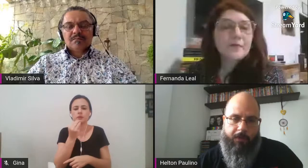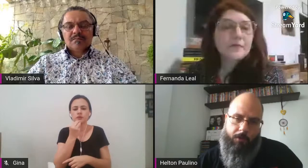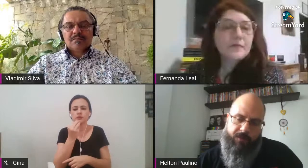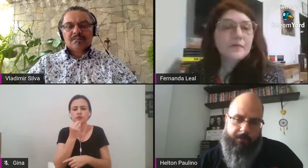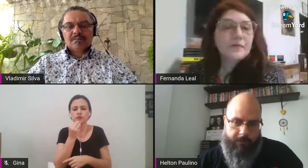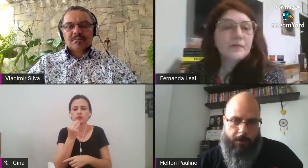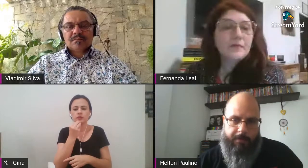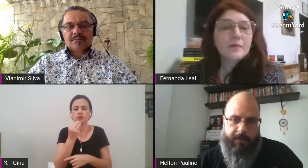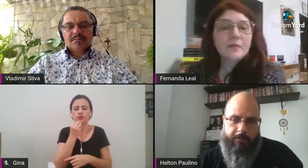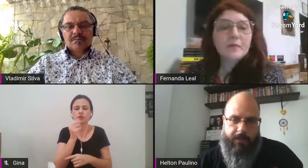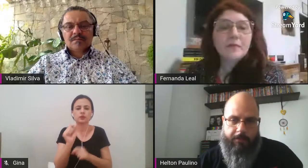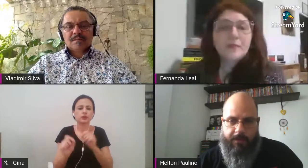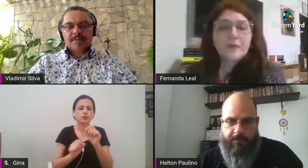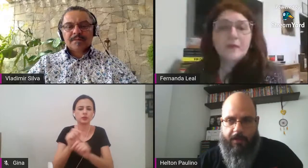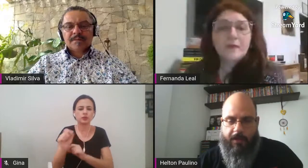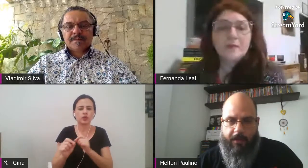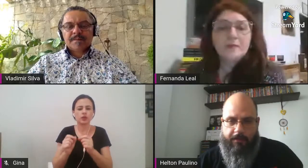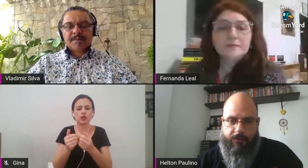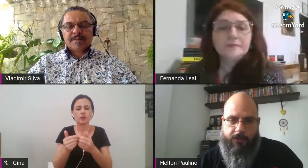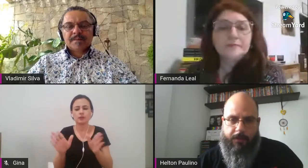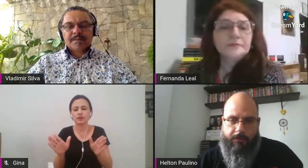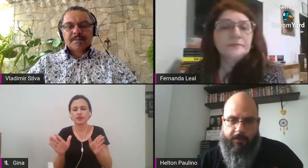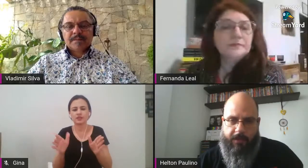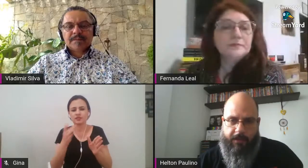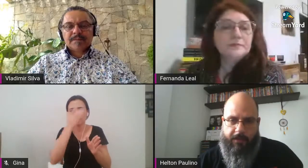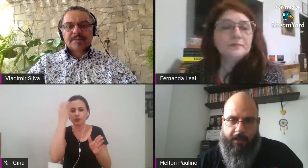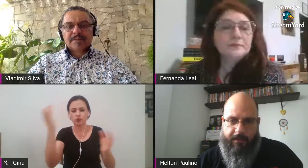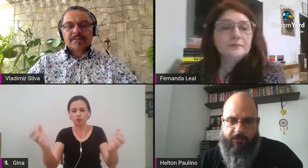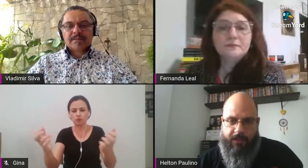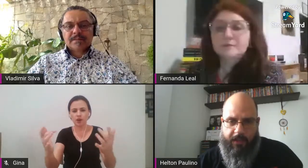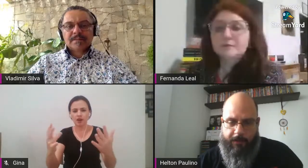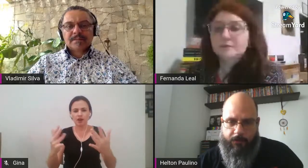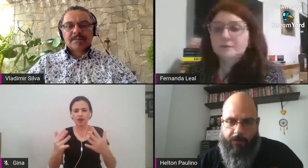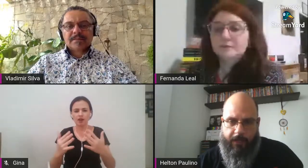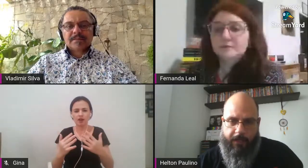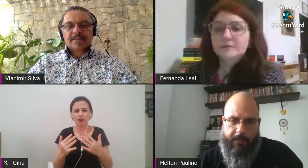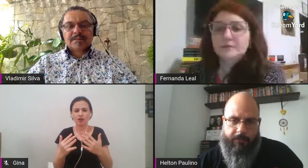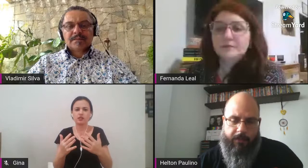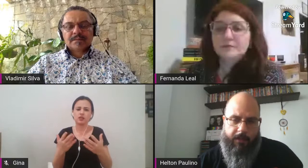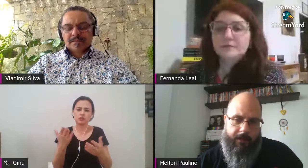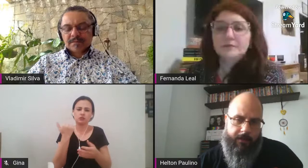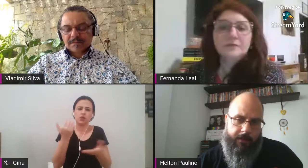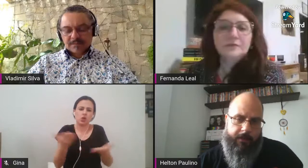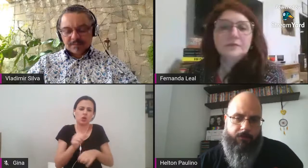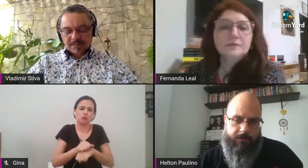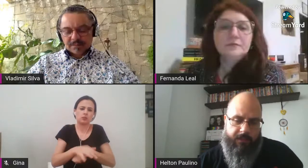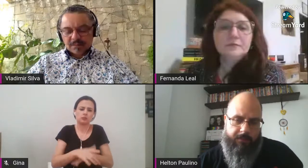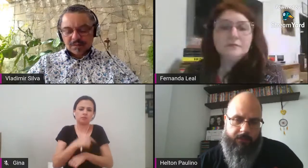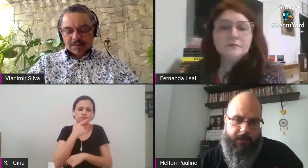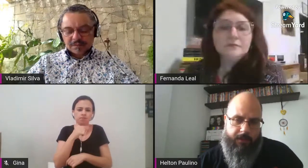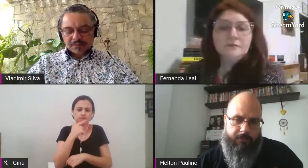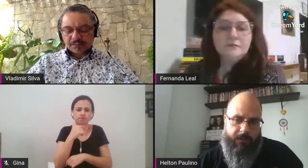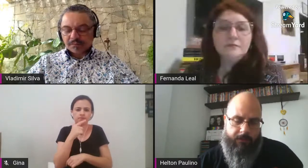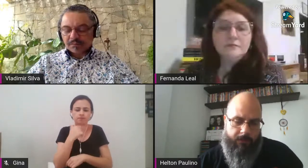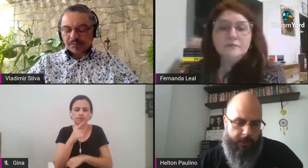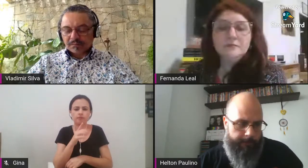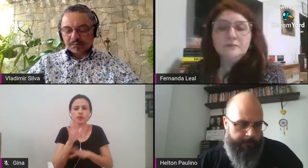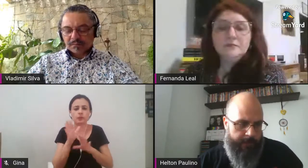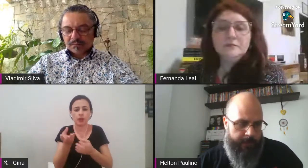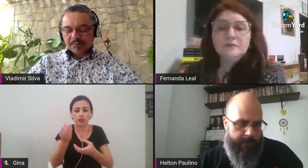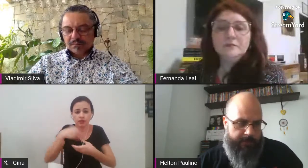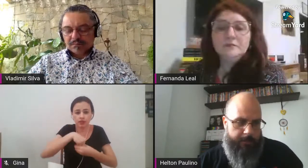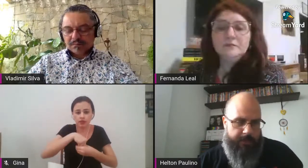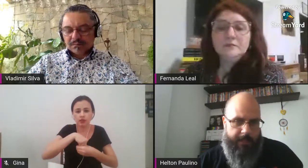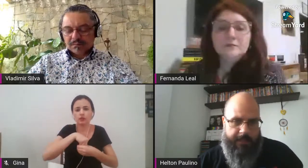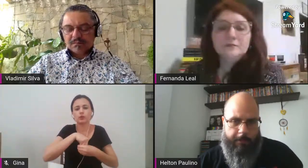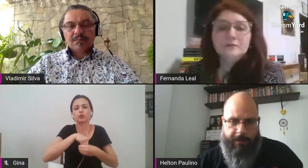as possibilidades de abertura, né, ao público, obviamente com a pandemia, mas existia uma certa atividade corriqueira dentro